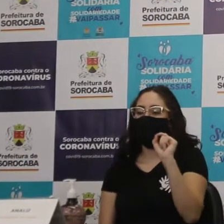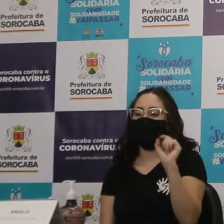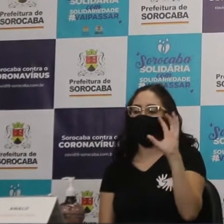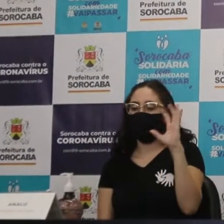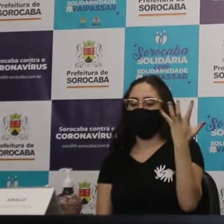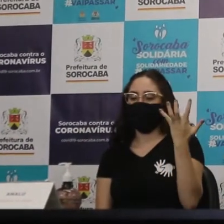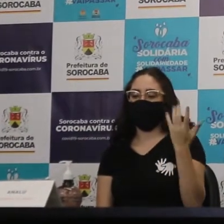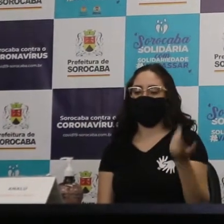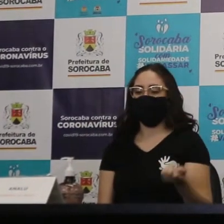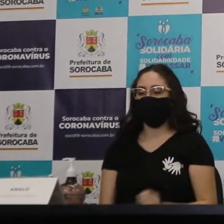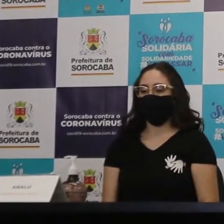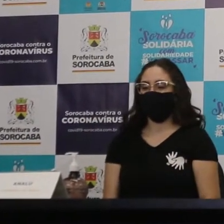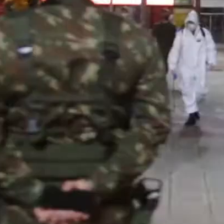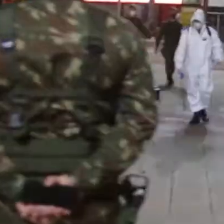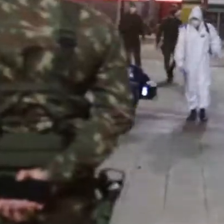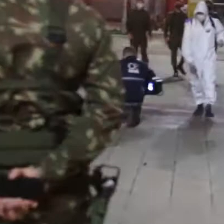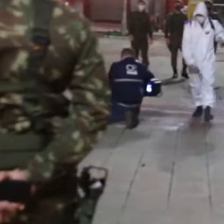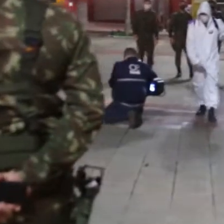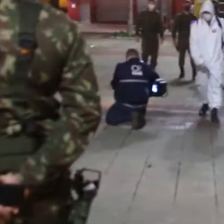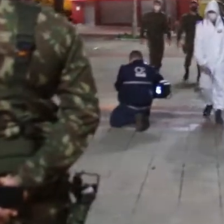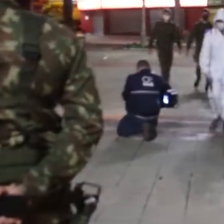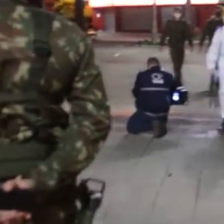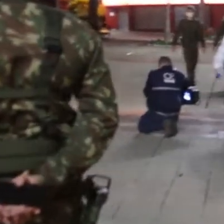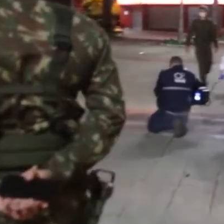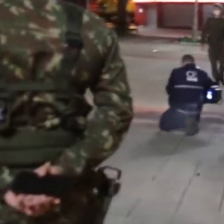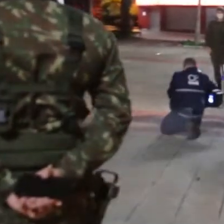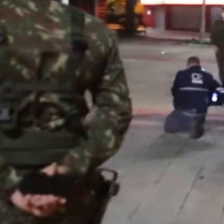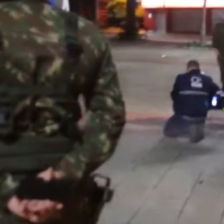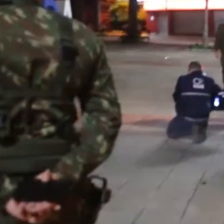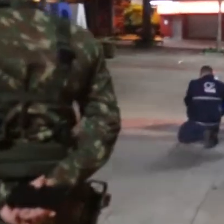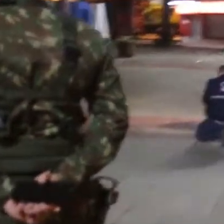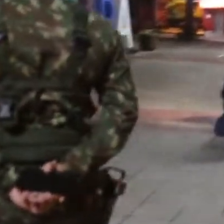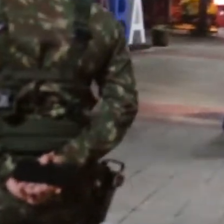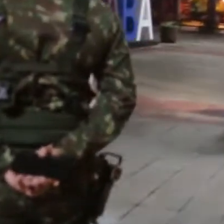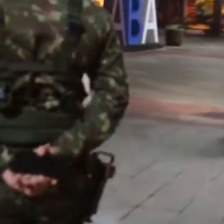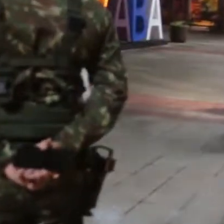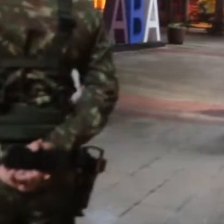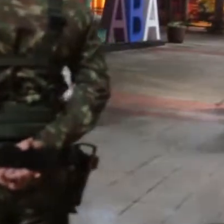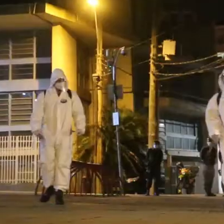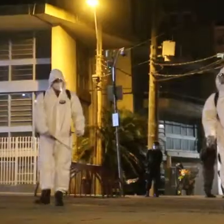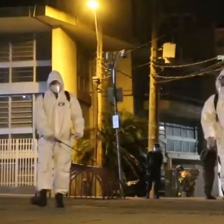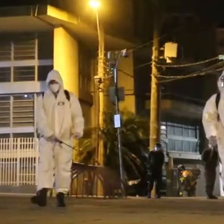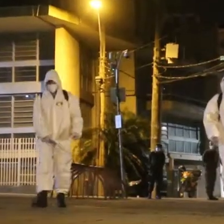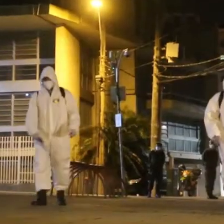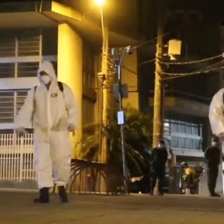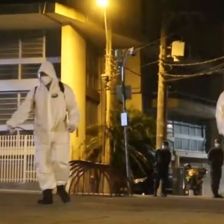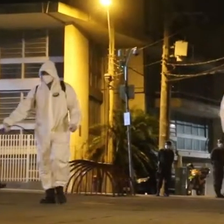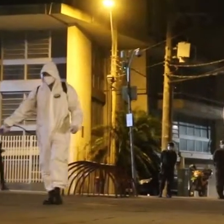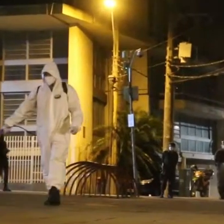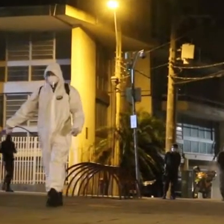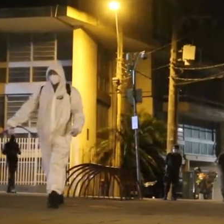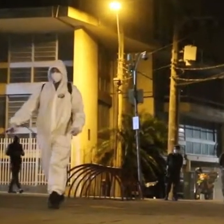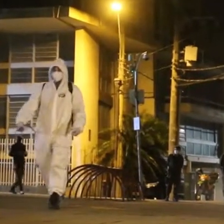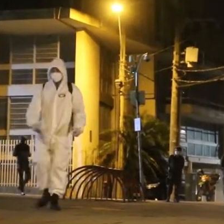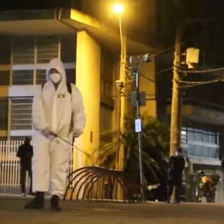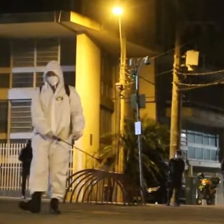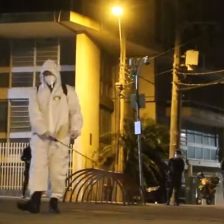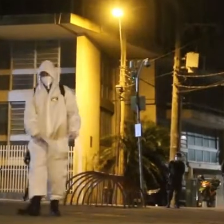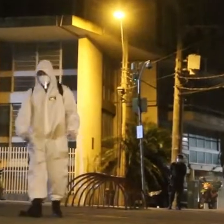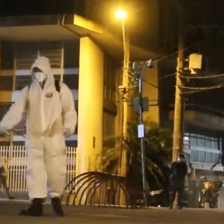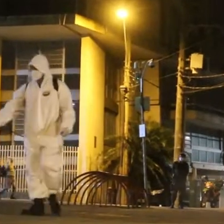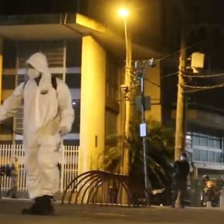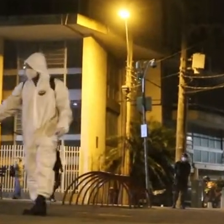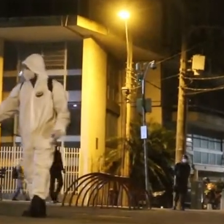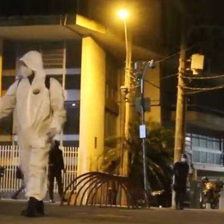tá? Nós vamos começar a ter baixas. Nossas redes começam a ficar doente e com fome. Tá? Isso é reflexo para a